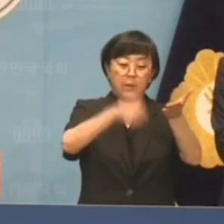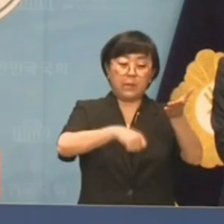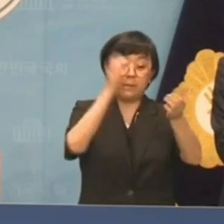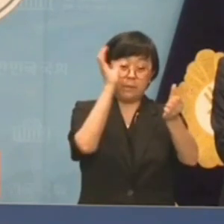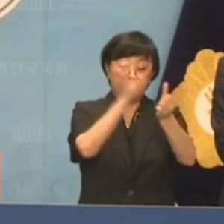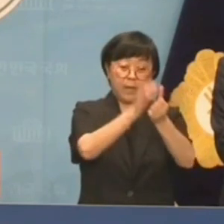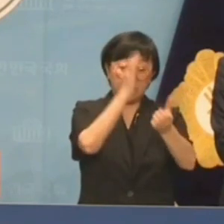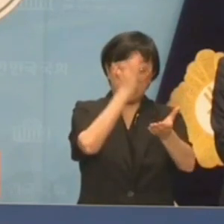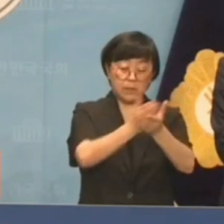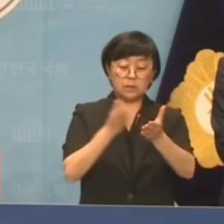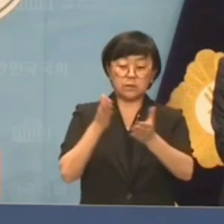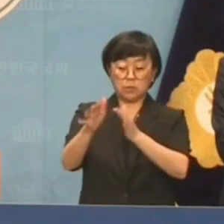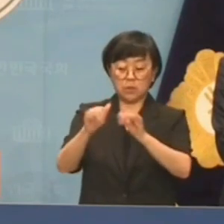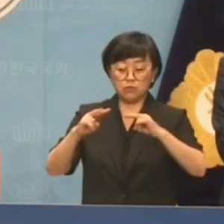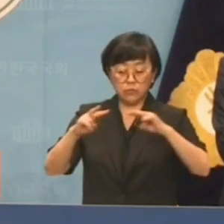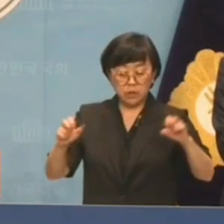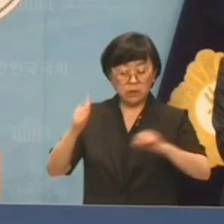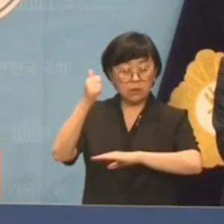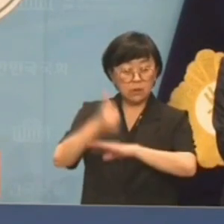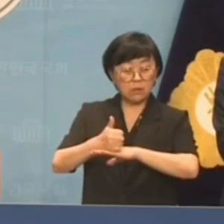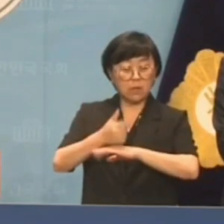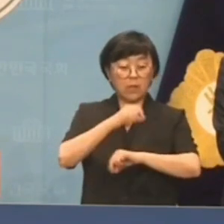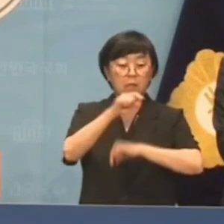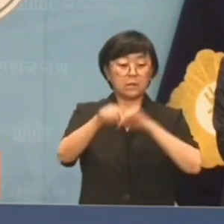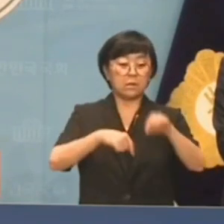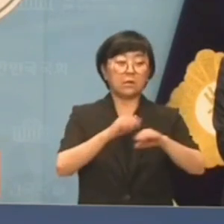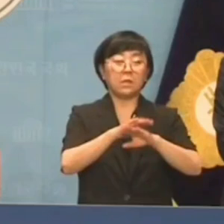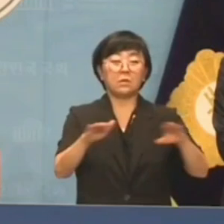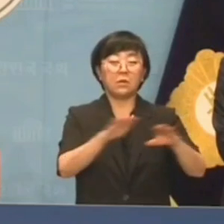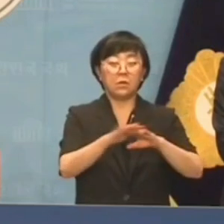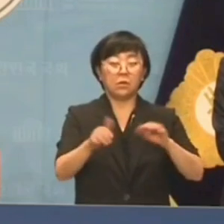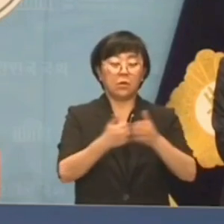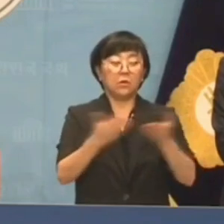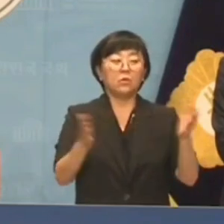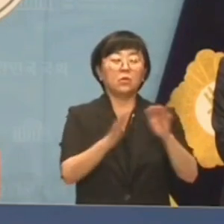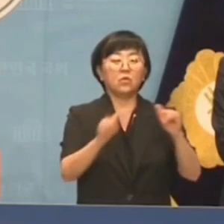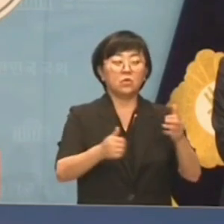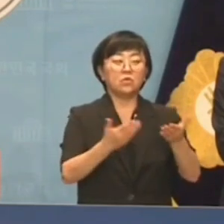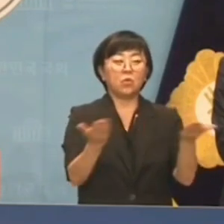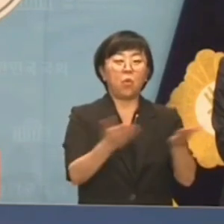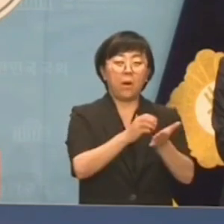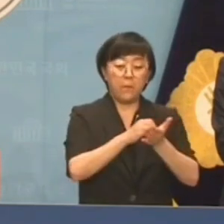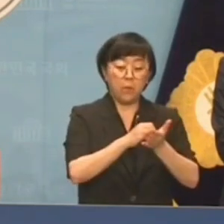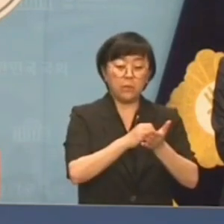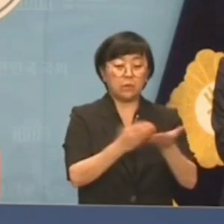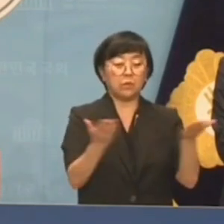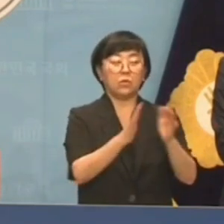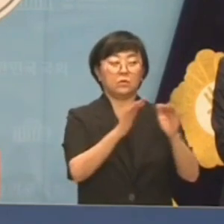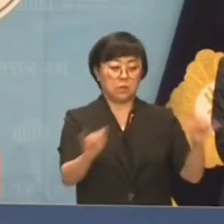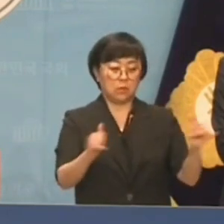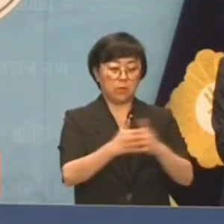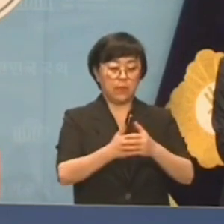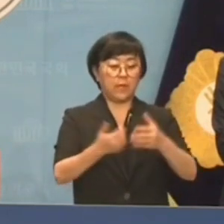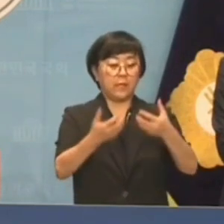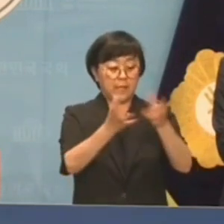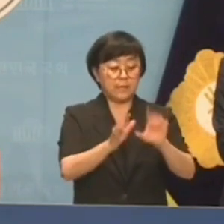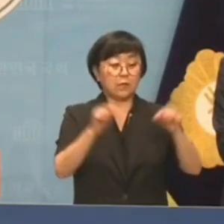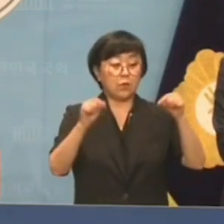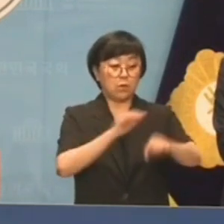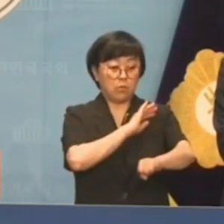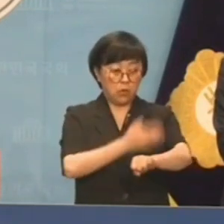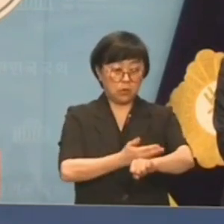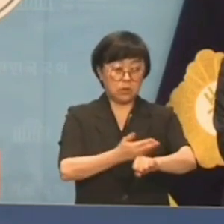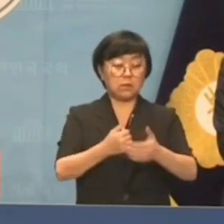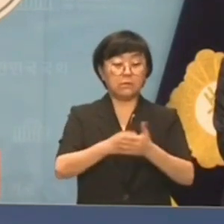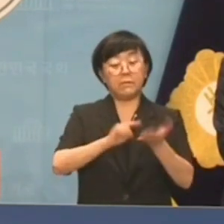말고 전문가들의 분석을 거친 행정 해석을 통해 노동조합법상 노동자로 단체 교섭권을 행사할